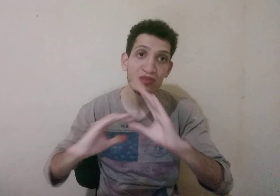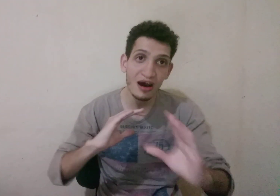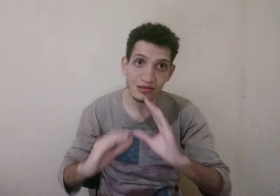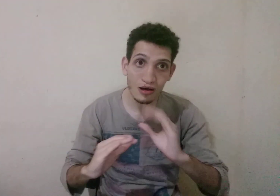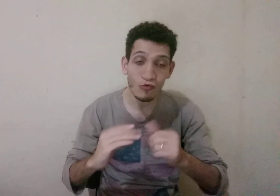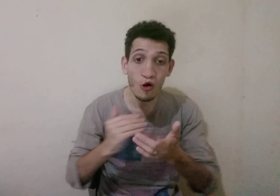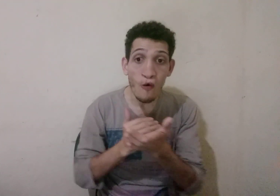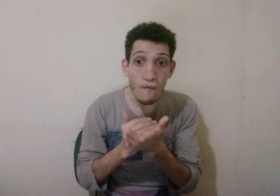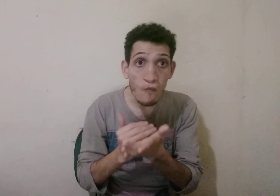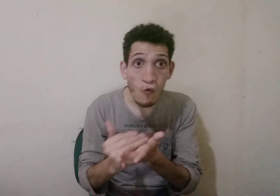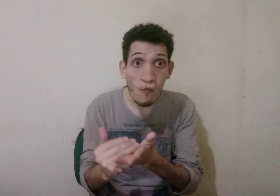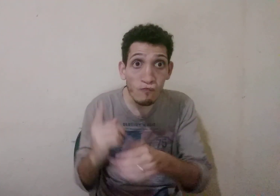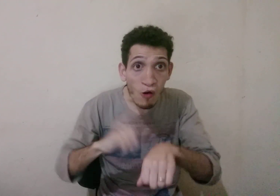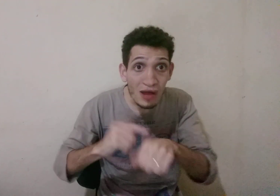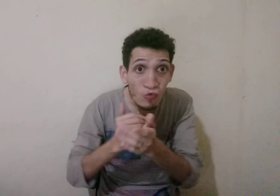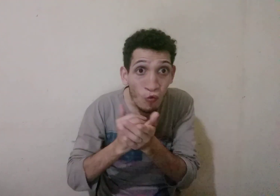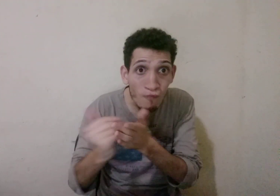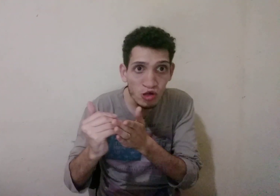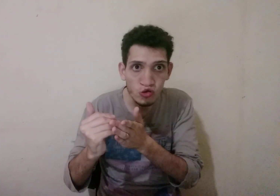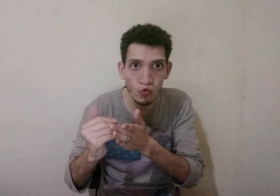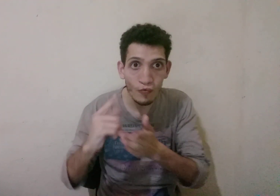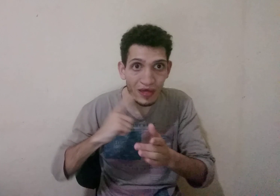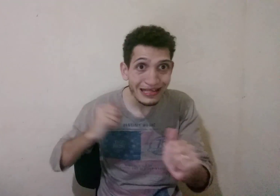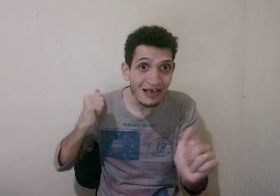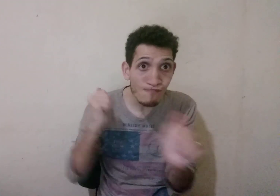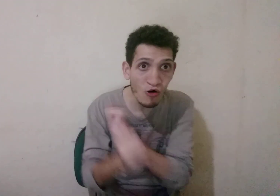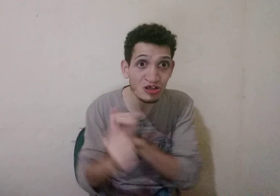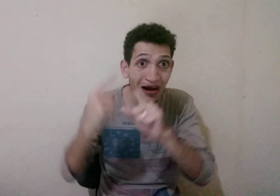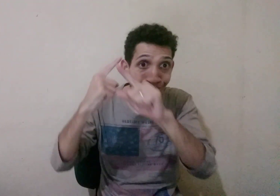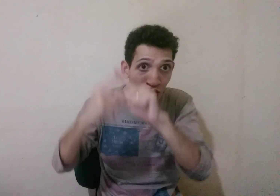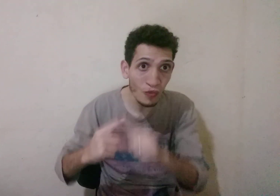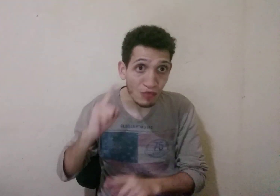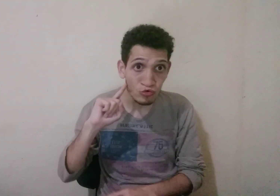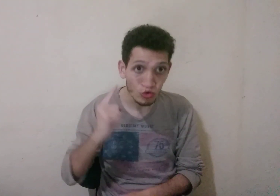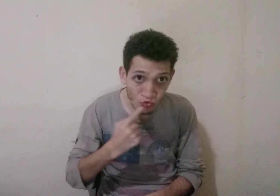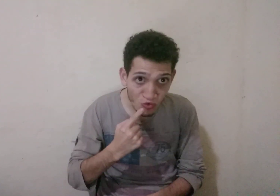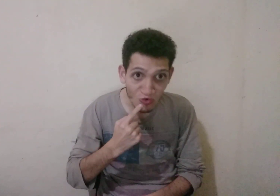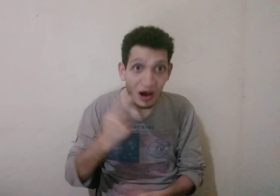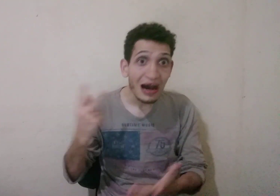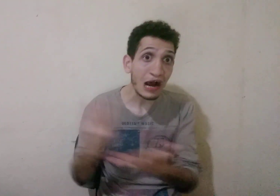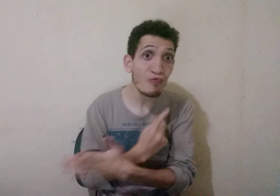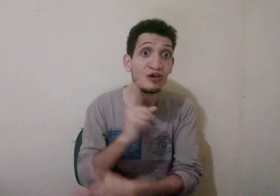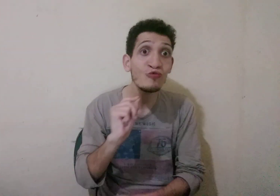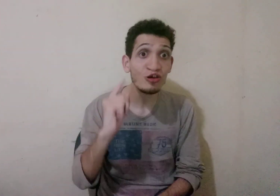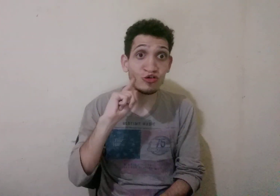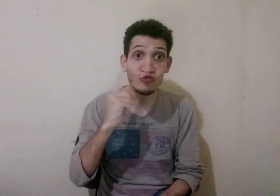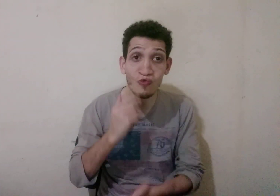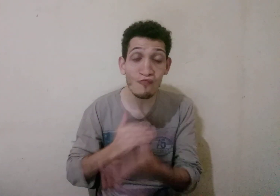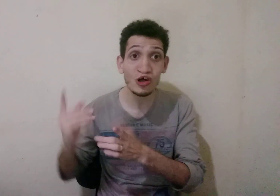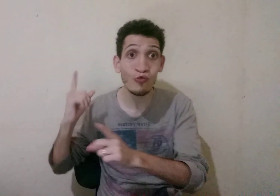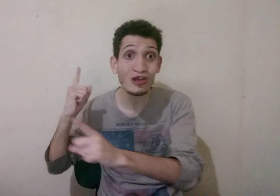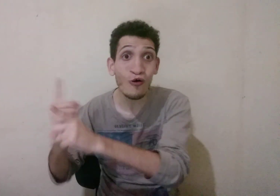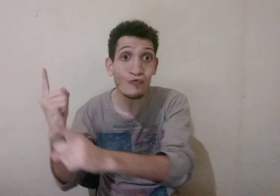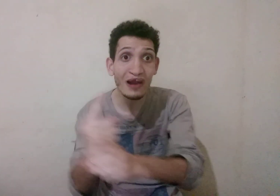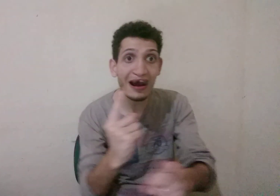alimentação. O momento que começou esse esporte campeonato surdo, a pessoa que surdo começou a encontrar